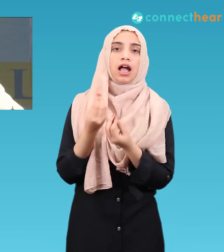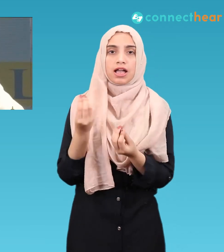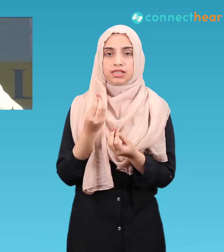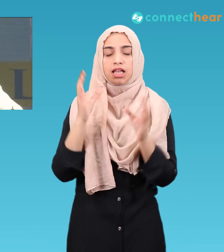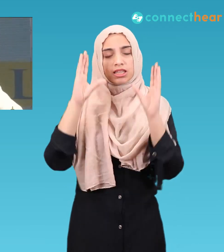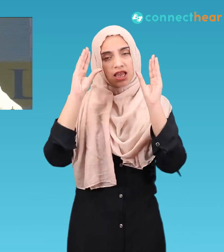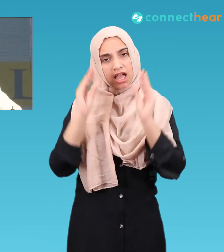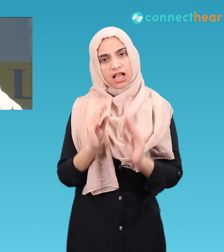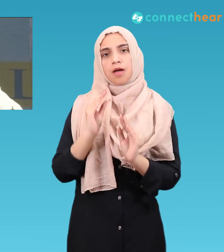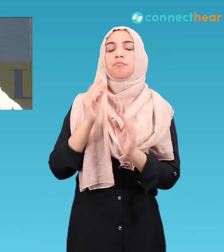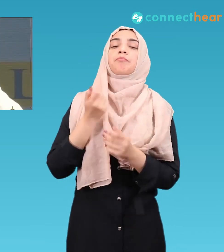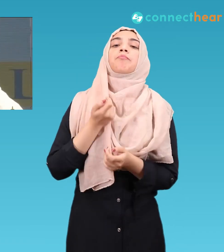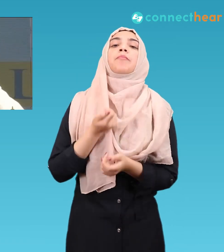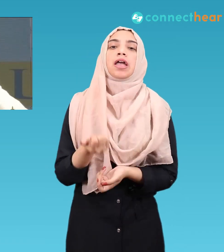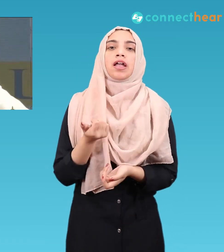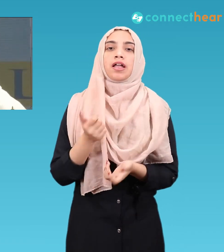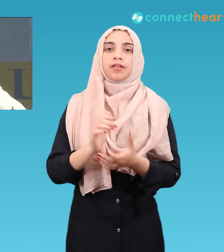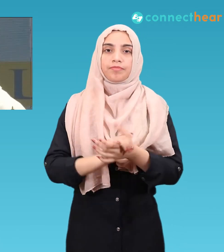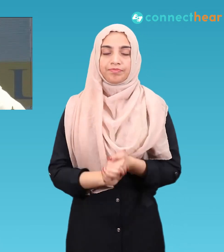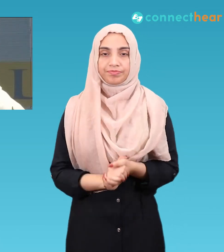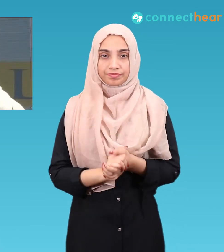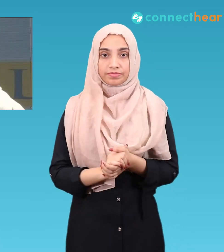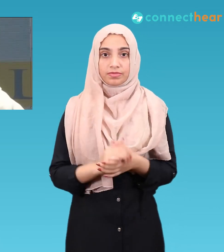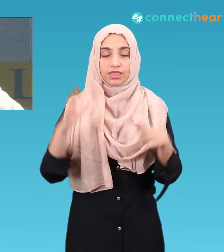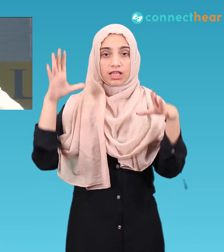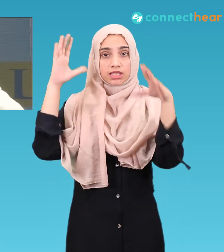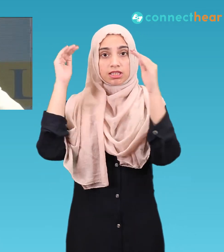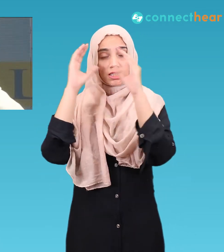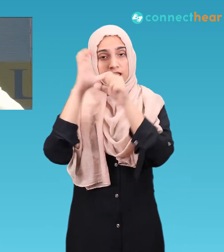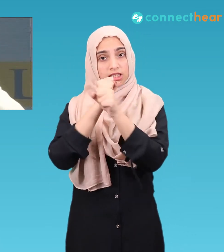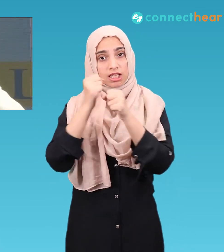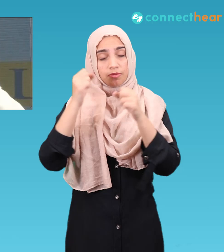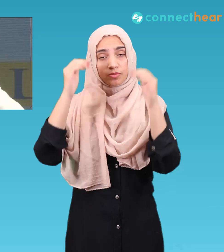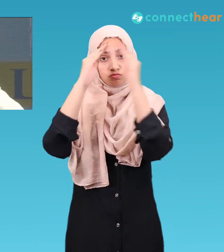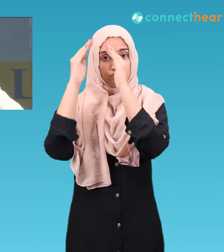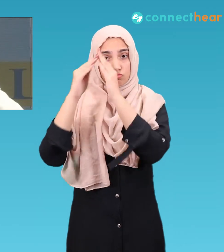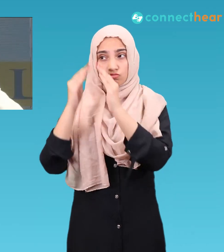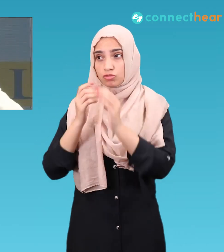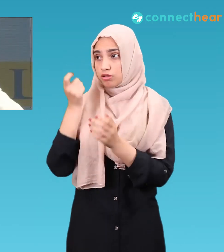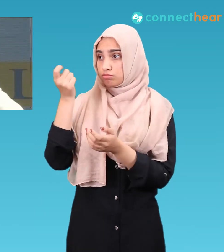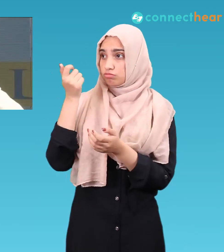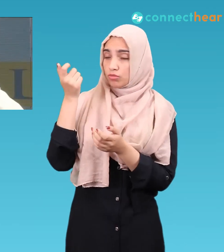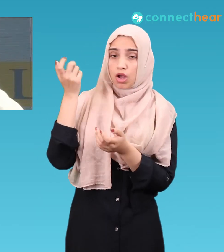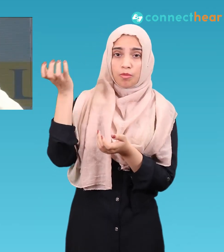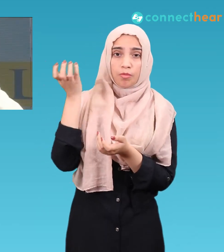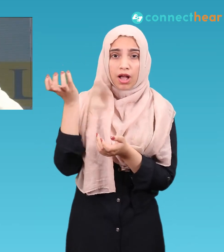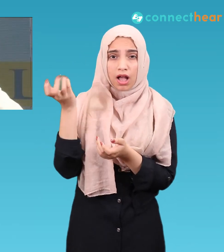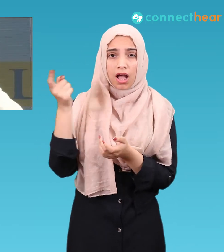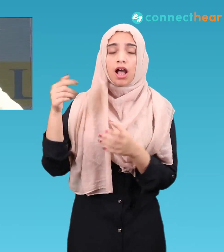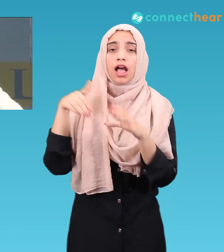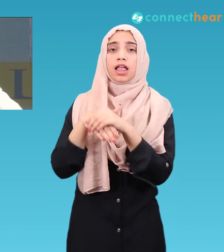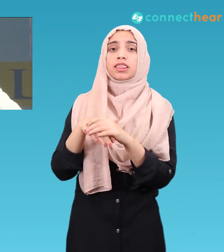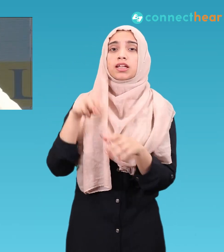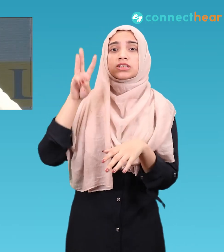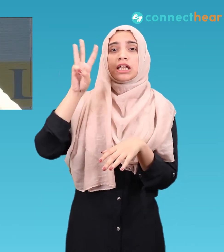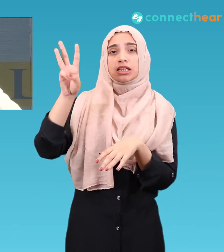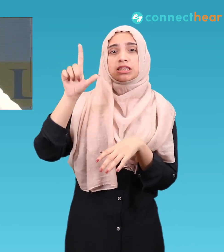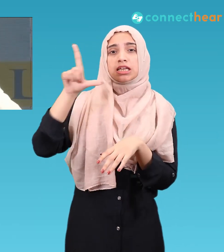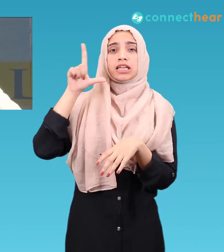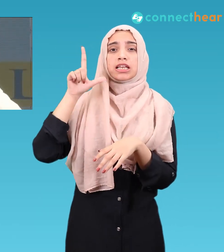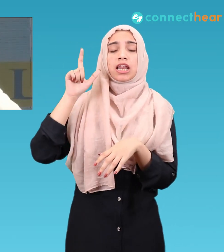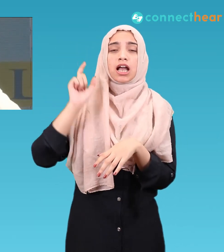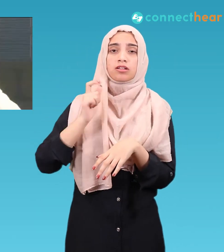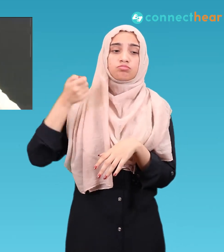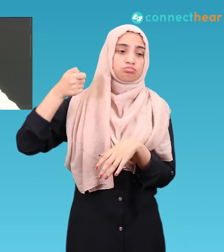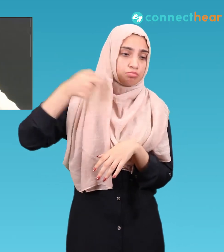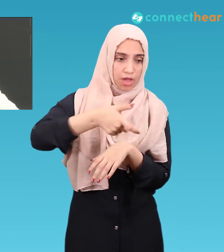روپیہ ہر گھر کے اوپر دے رہی ہے، ہر فلیٹ پہ دے رہی ہے۔ اور اس کے علاوہ ہم نے جو سود ہے وہ بھی روک